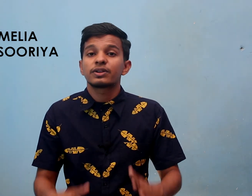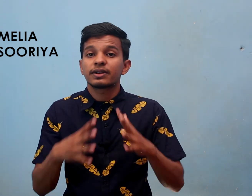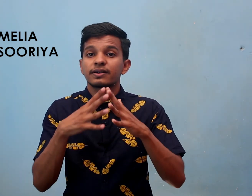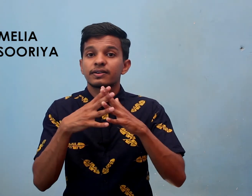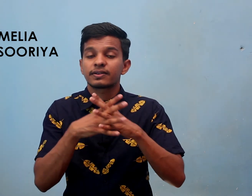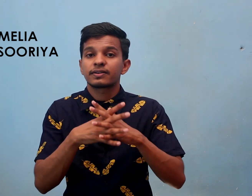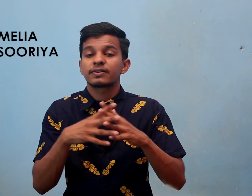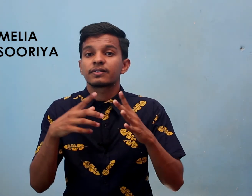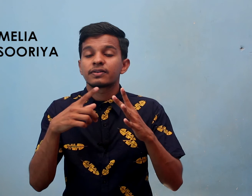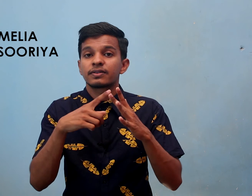විජේසූරිය.